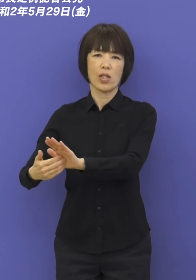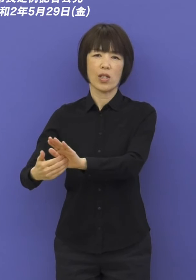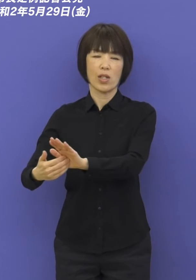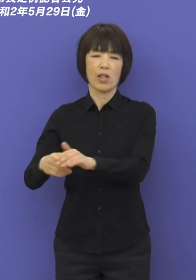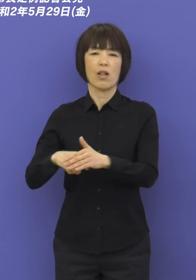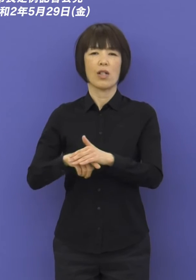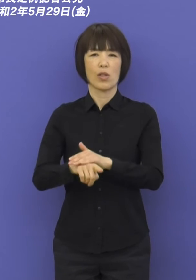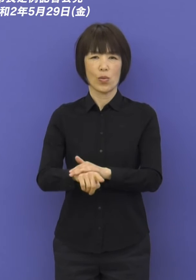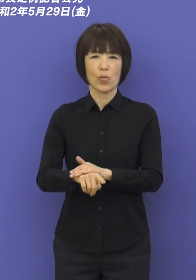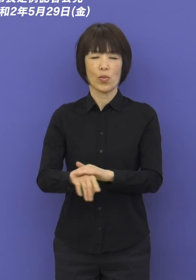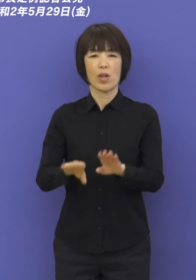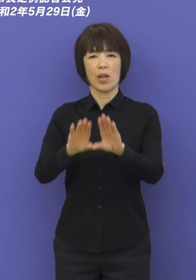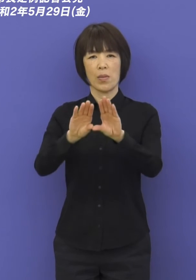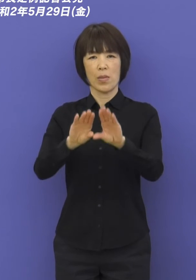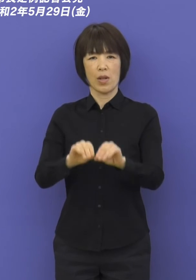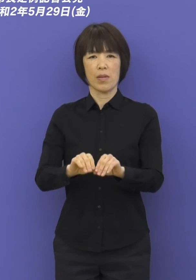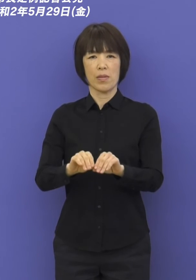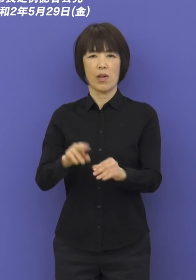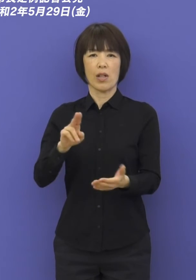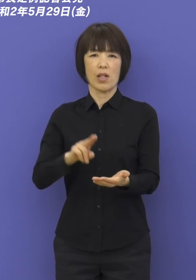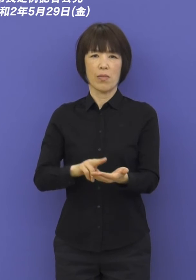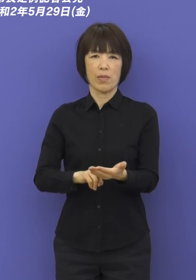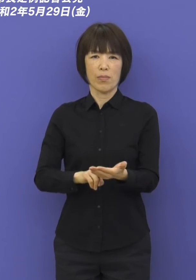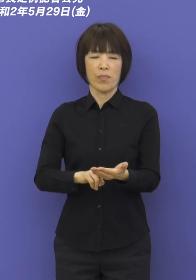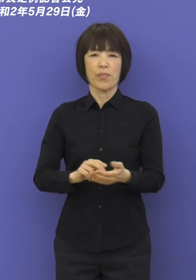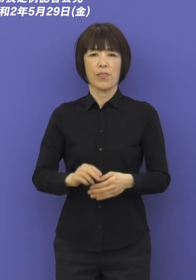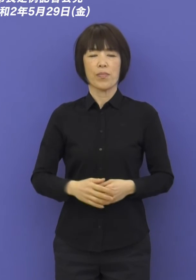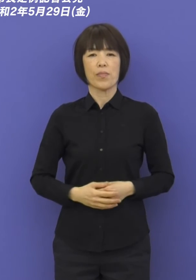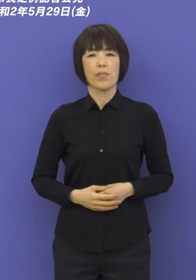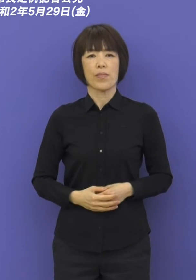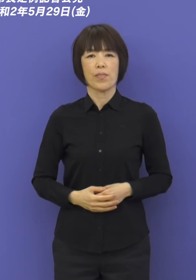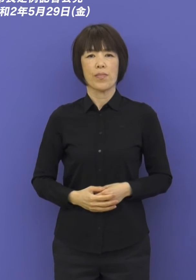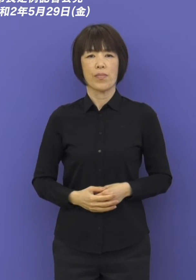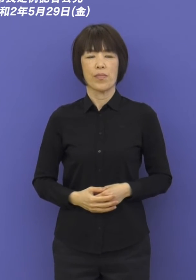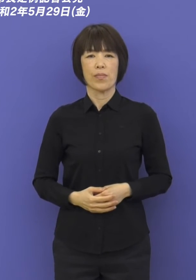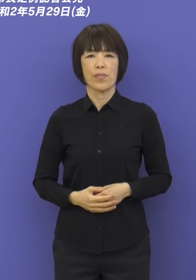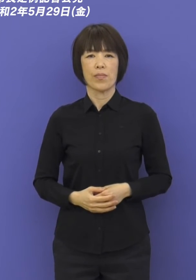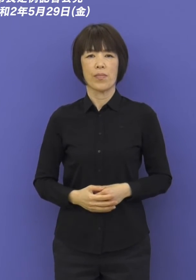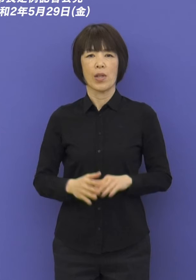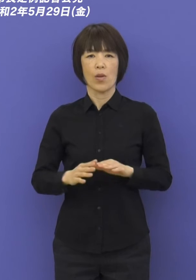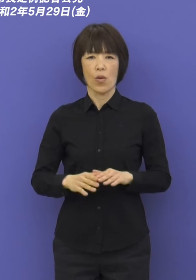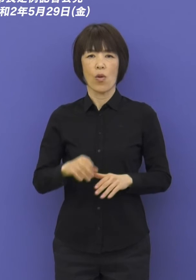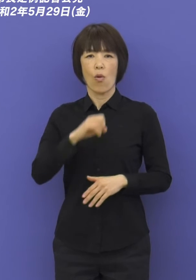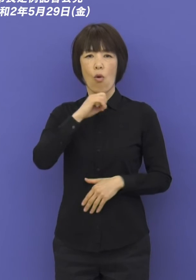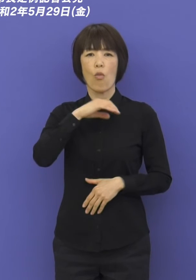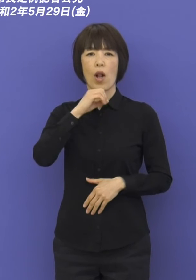点から開催中止が決定されました。なお、大村